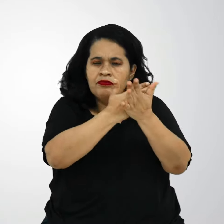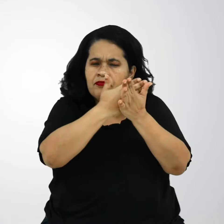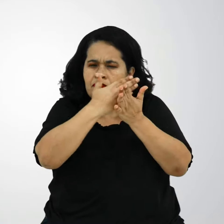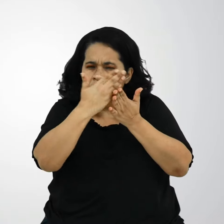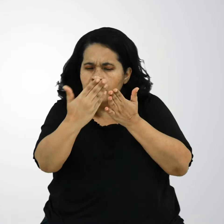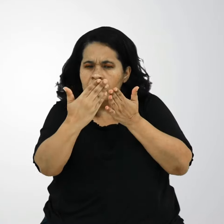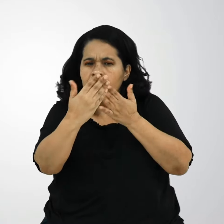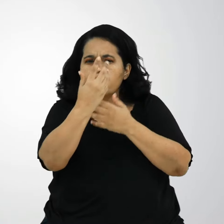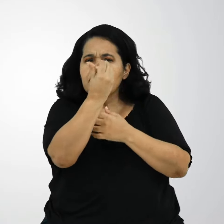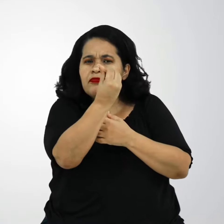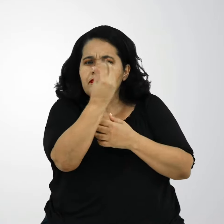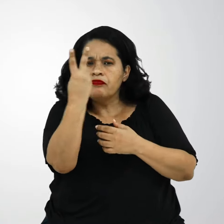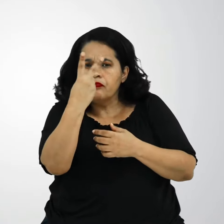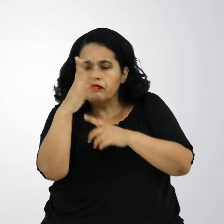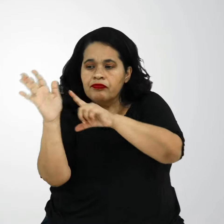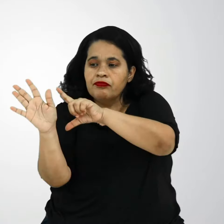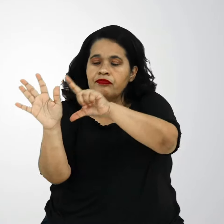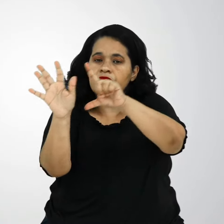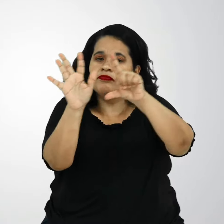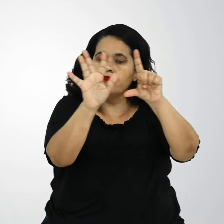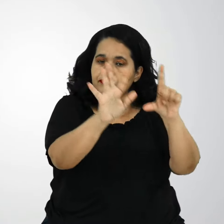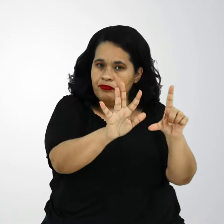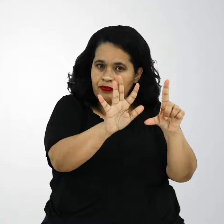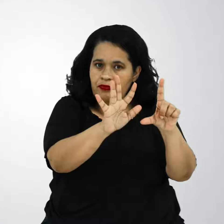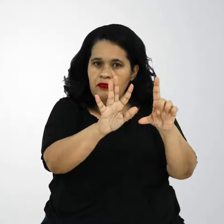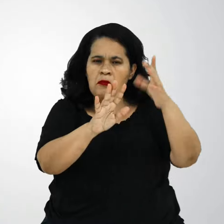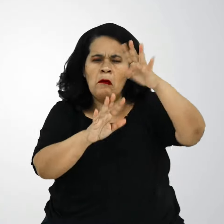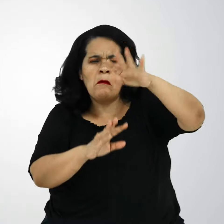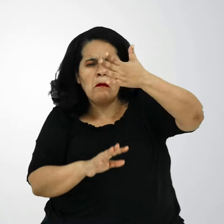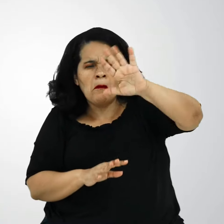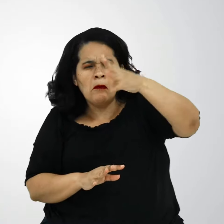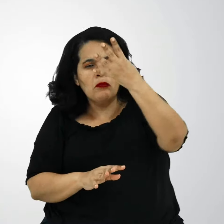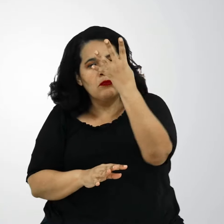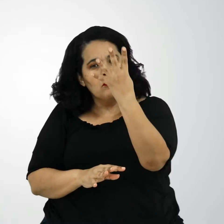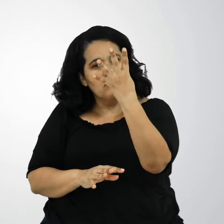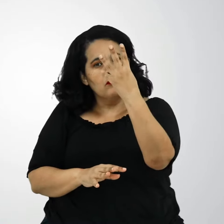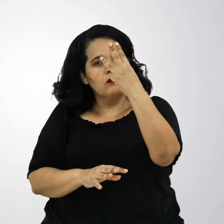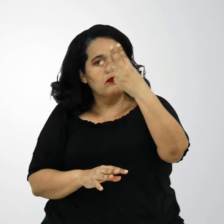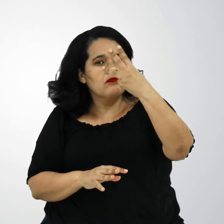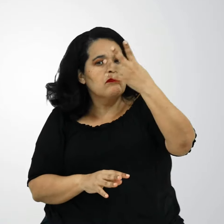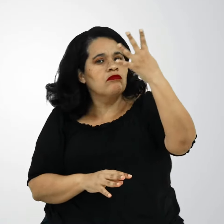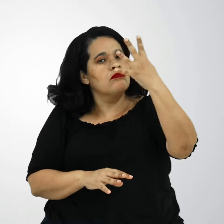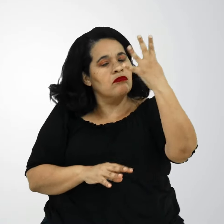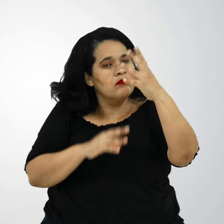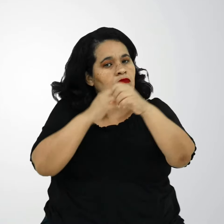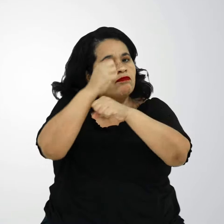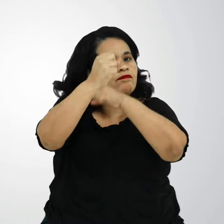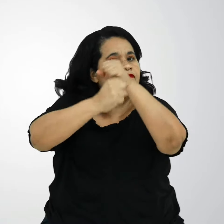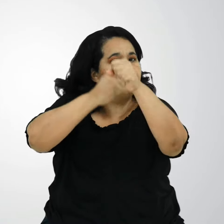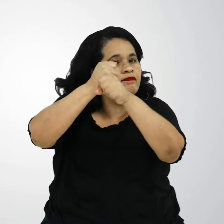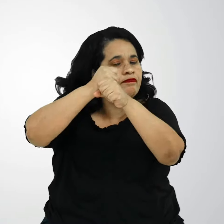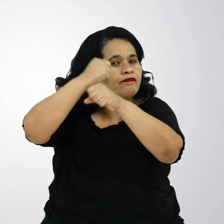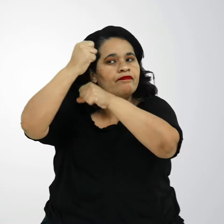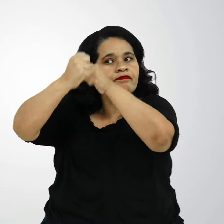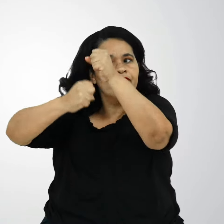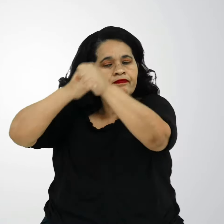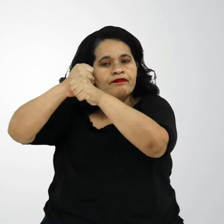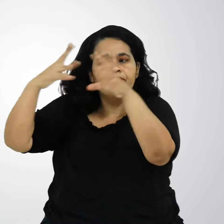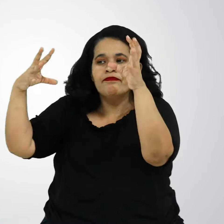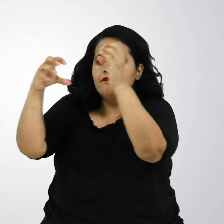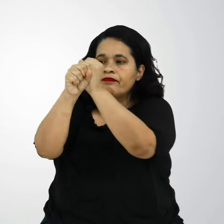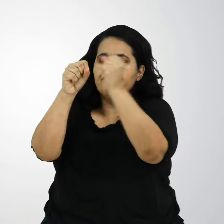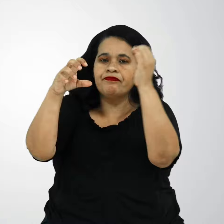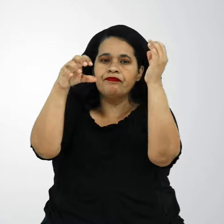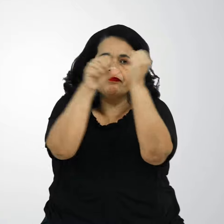das 62 semanas, que seria 434 anos. Então, aí vai fazendo a conta, vai